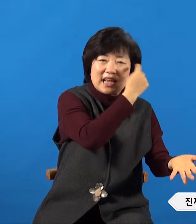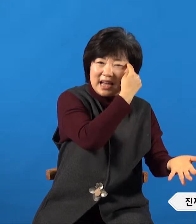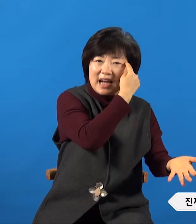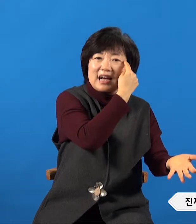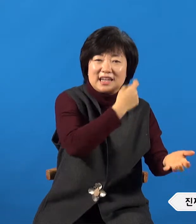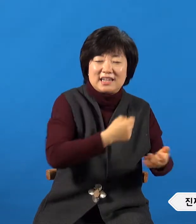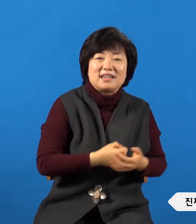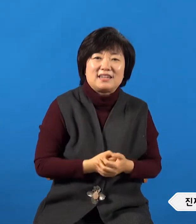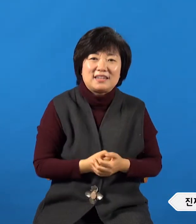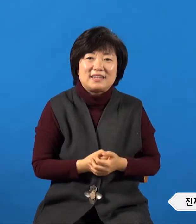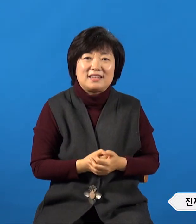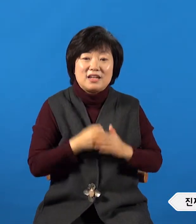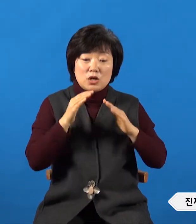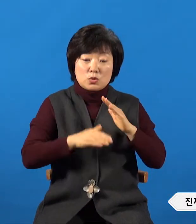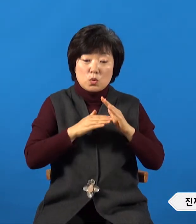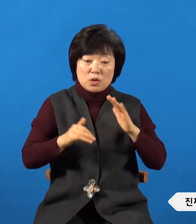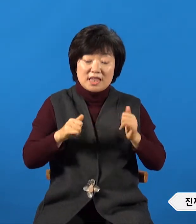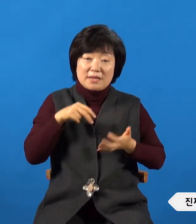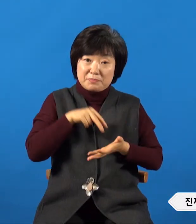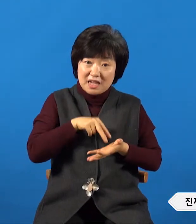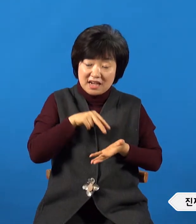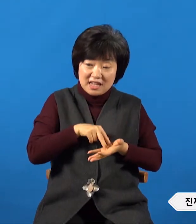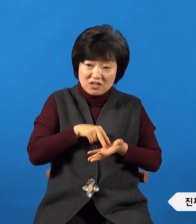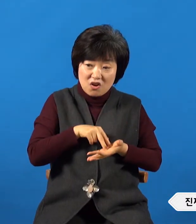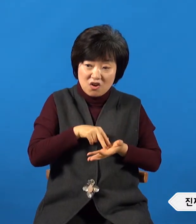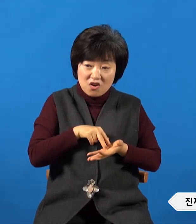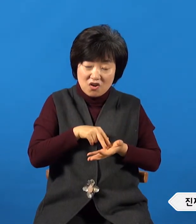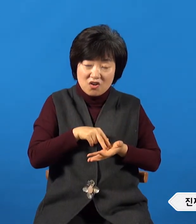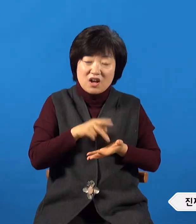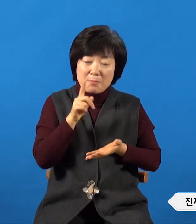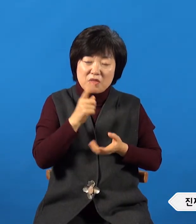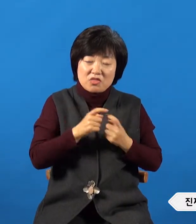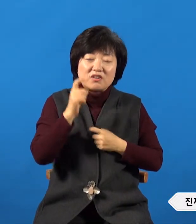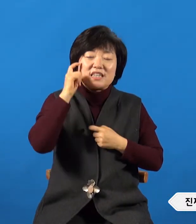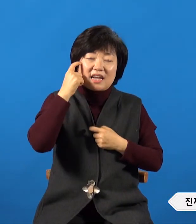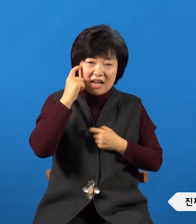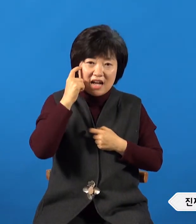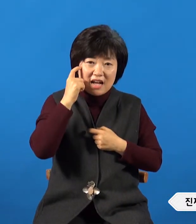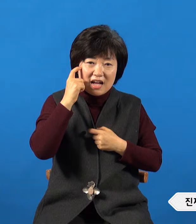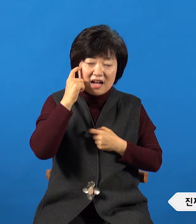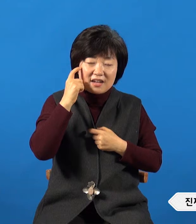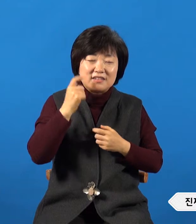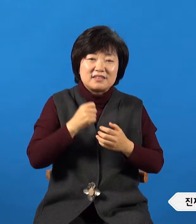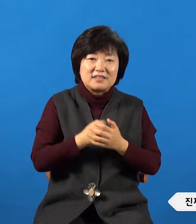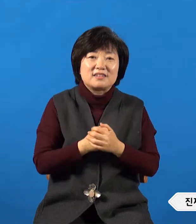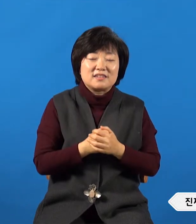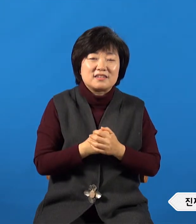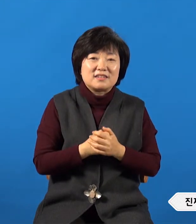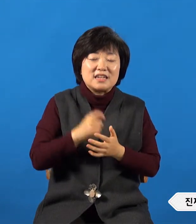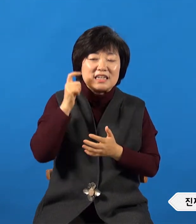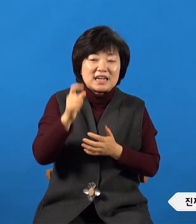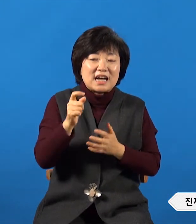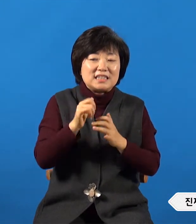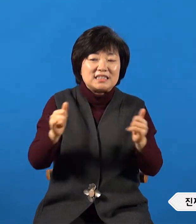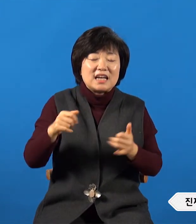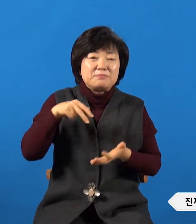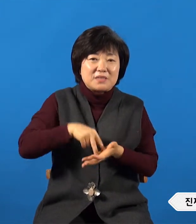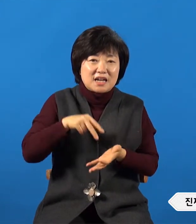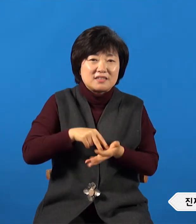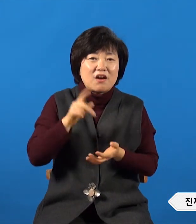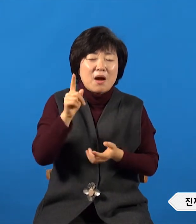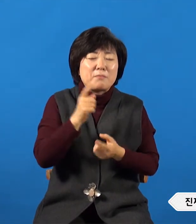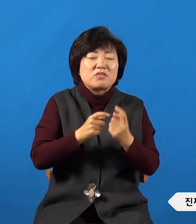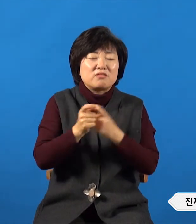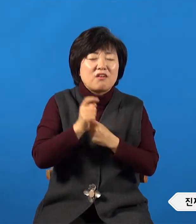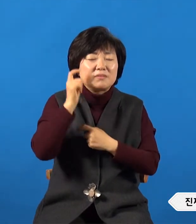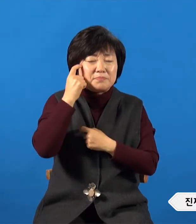생각해 봅니다. 교인의 입장에서 한 번 더 생각해 봅니다. 가난한 자 입장에서 한 번 더 생각해